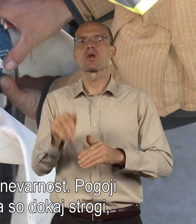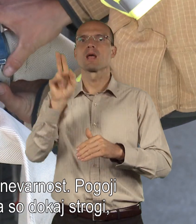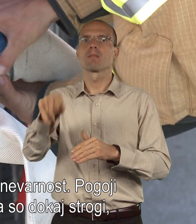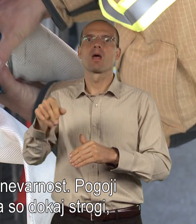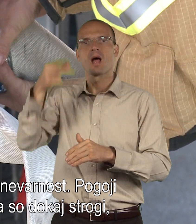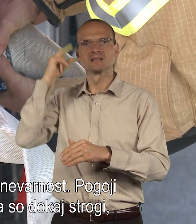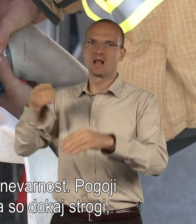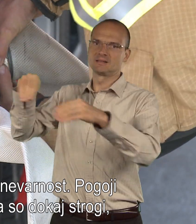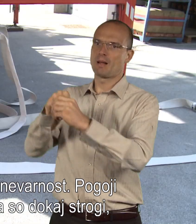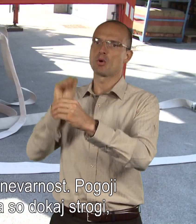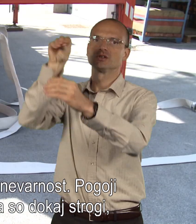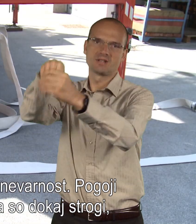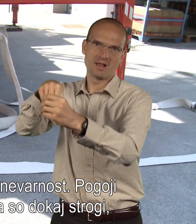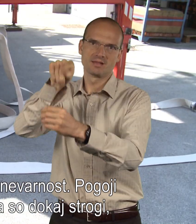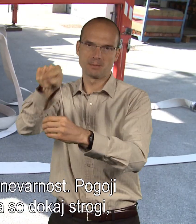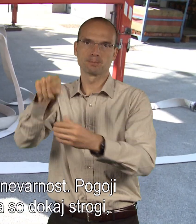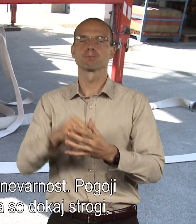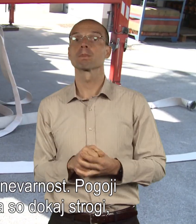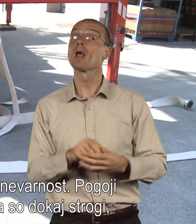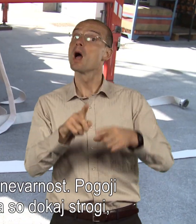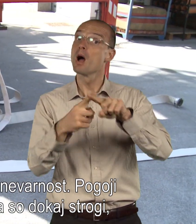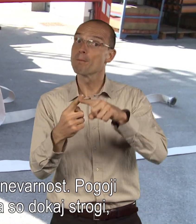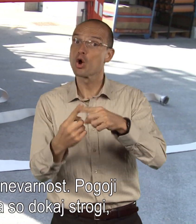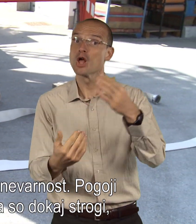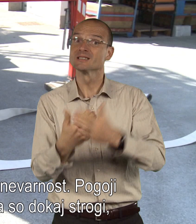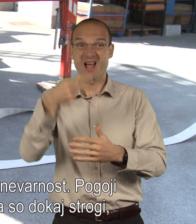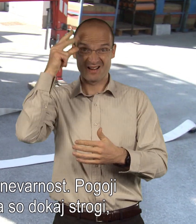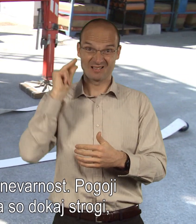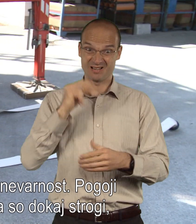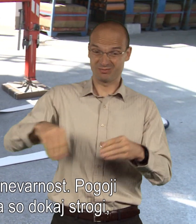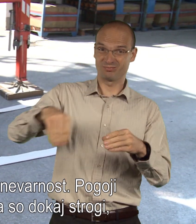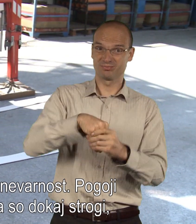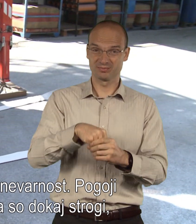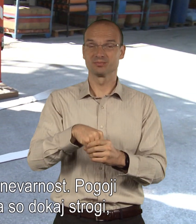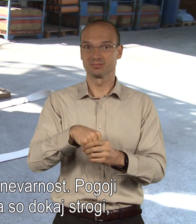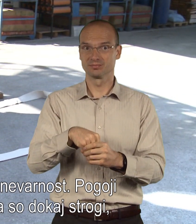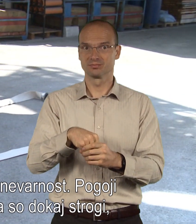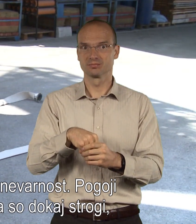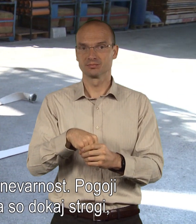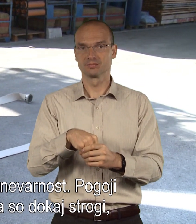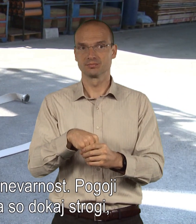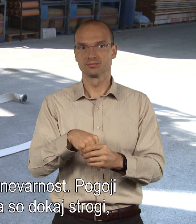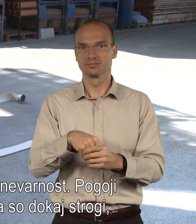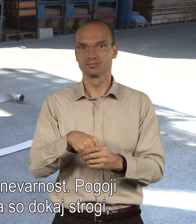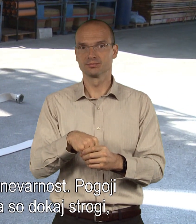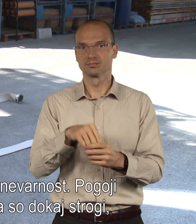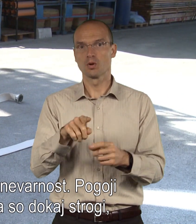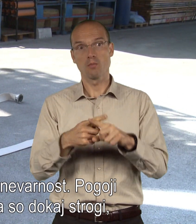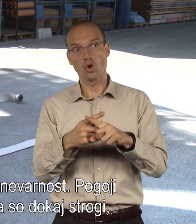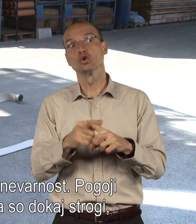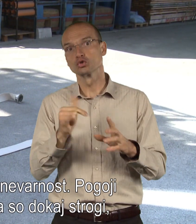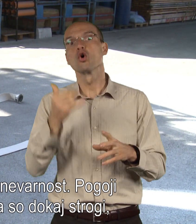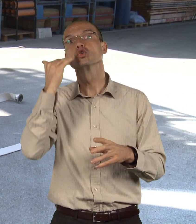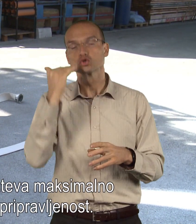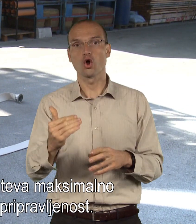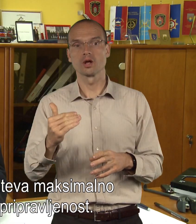tam biti. Zdaj, pogoji za poklicnega gasilca so dokaj